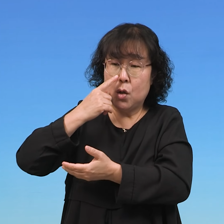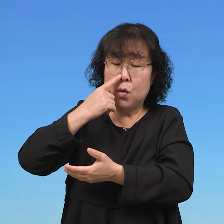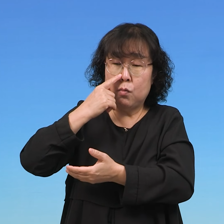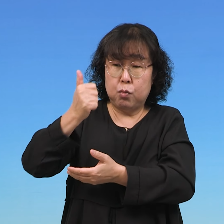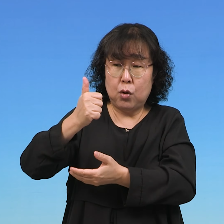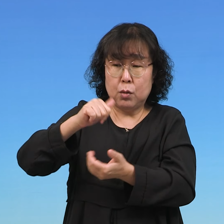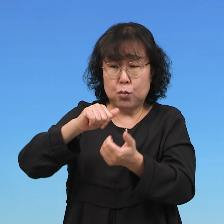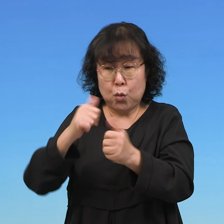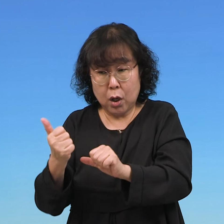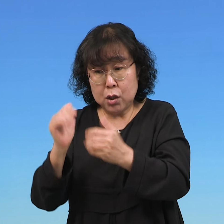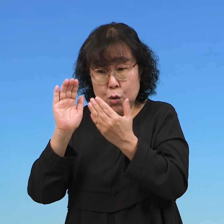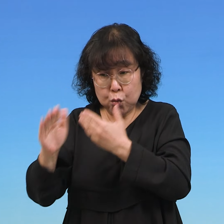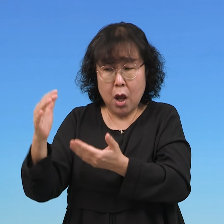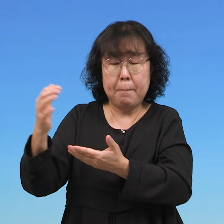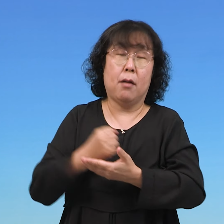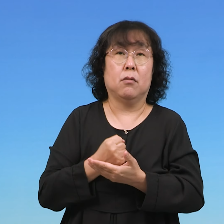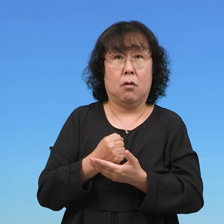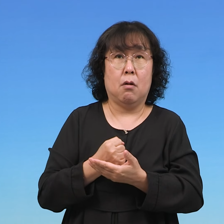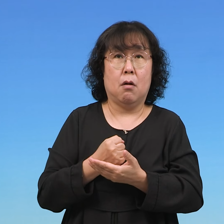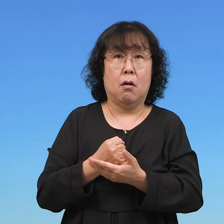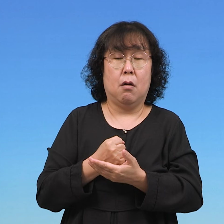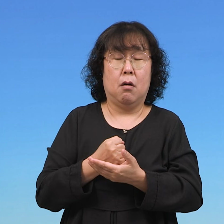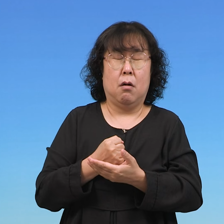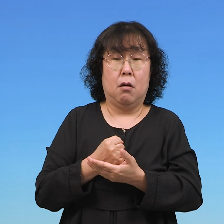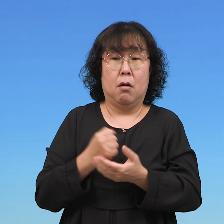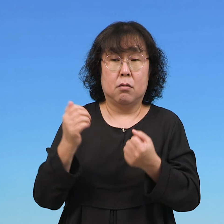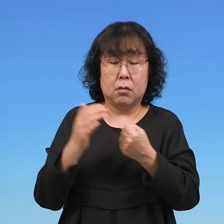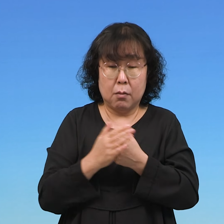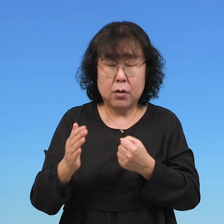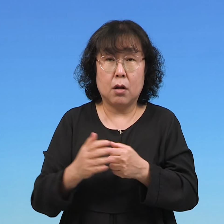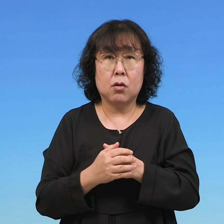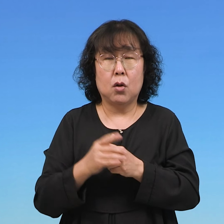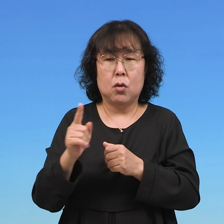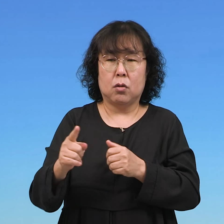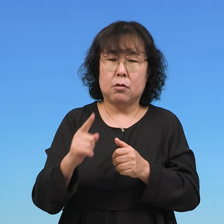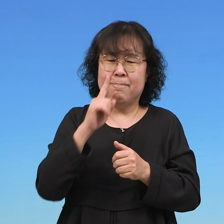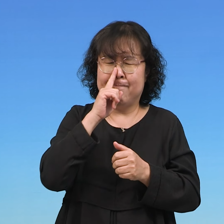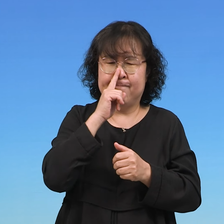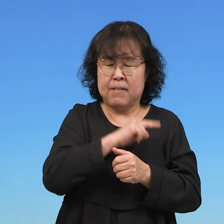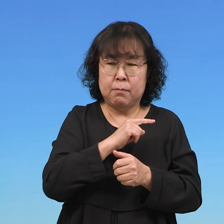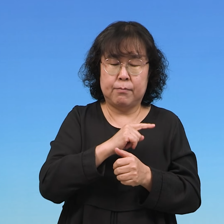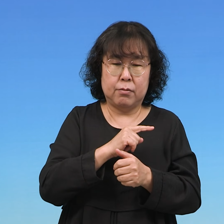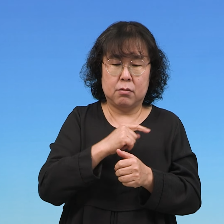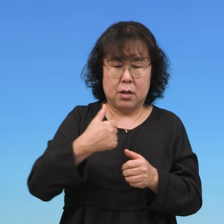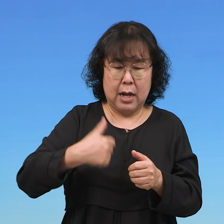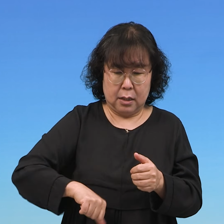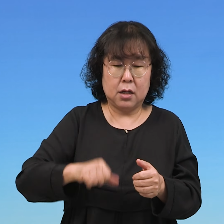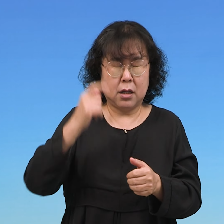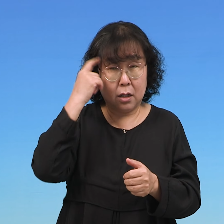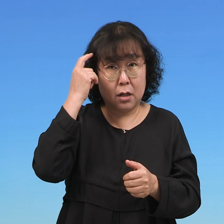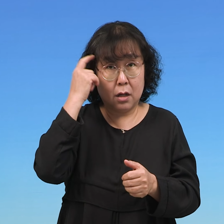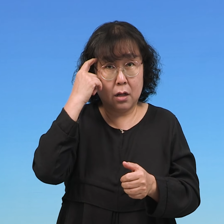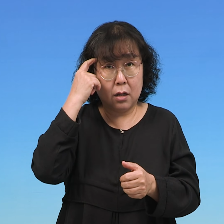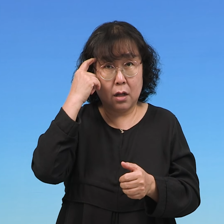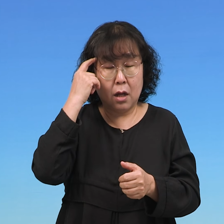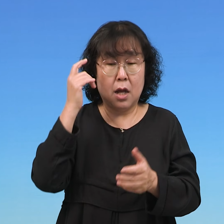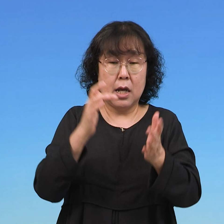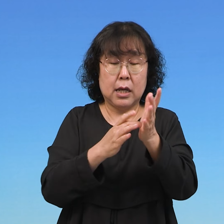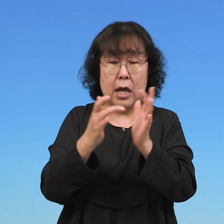돌아가셔야 받는 거 아닙니까? 그래서 오늘날 그 우리 정서로도 이거 참 못된 자식이네 그럴 수